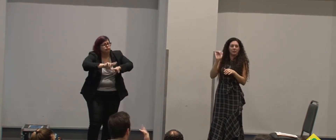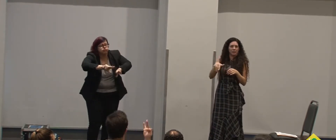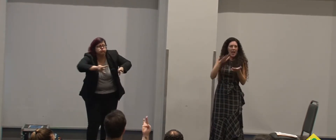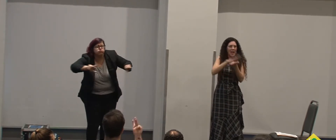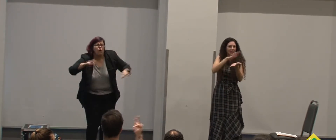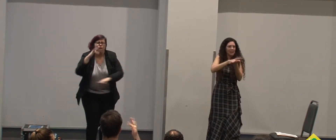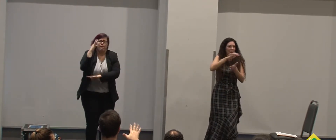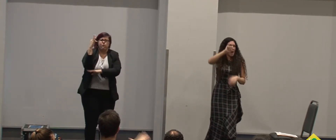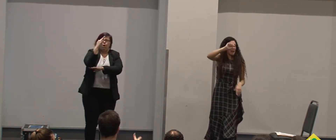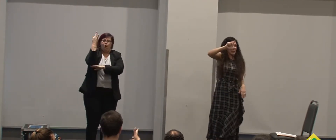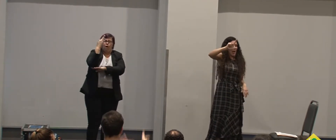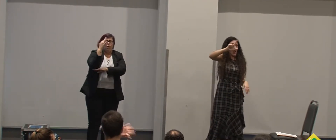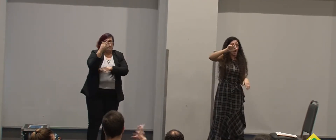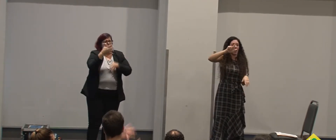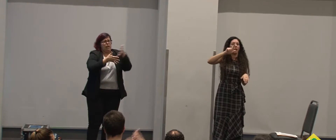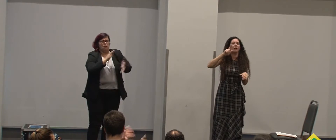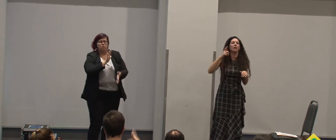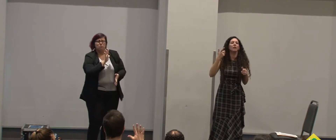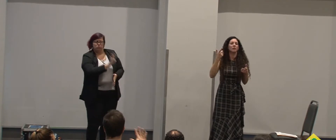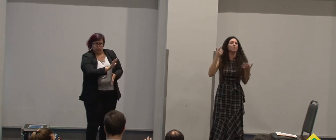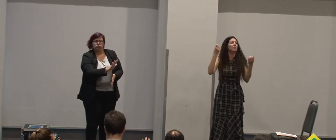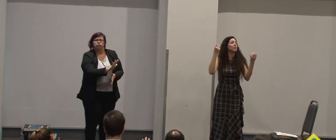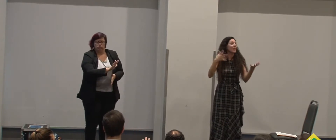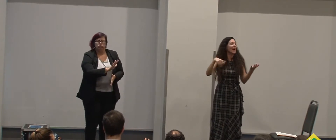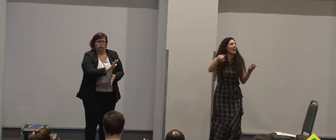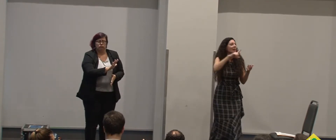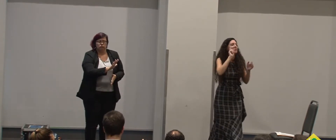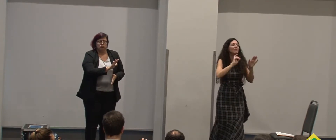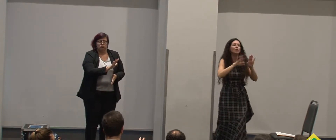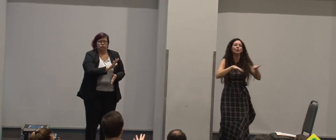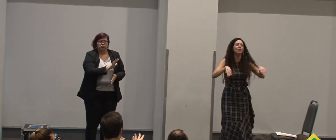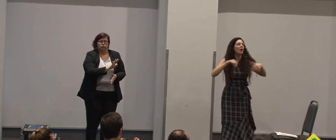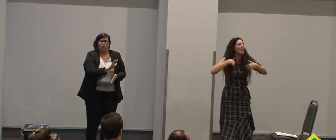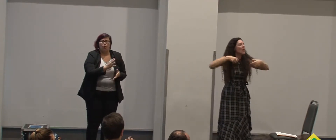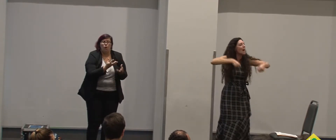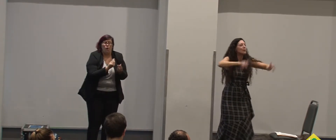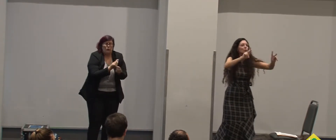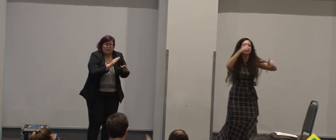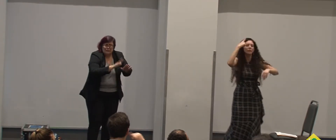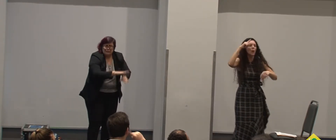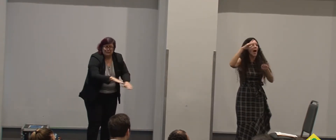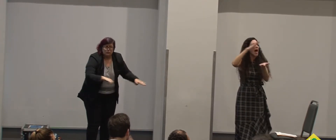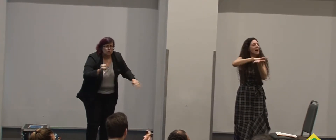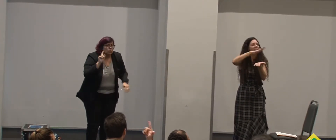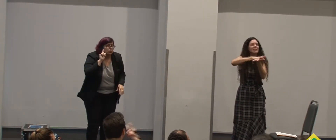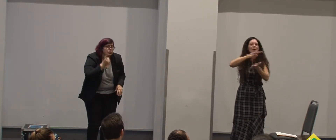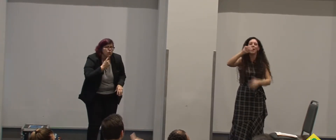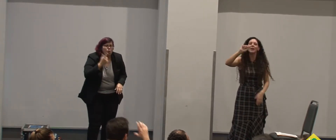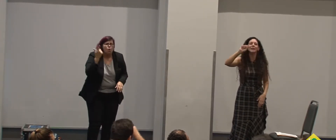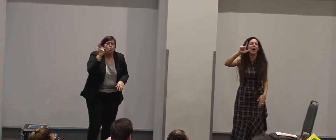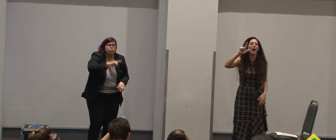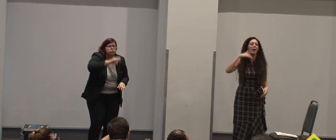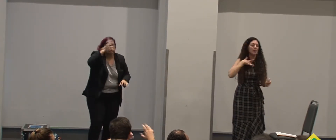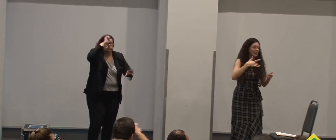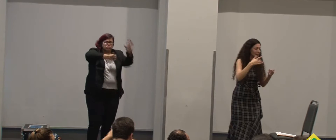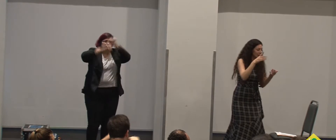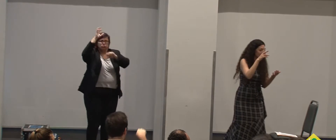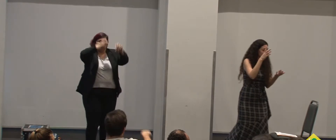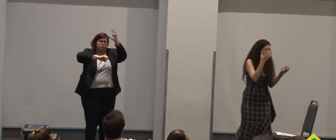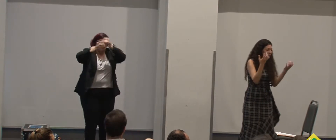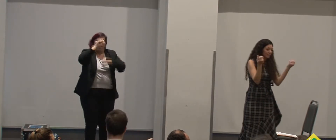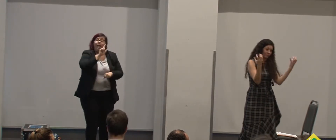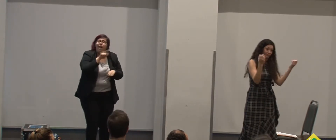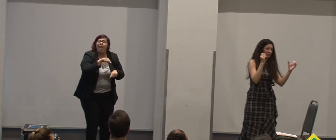gente vai trabalhar um registro mais diferente desse usual, desse cotidiano que a gente utiliza. E é esse tipo